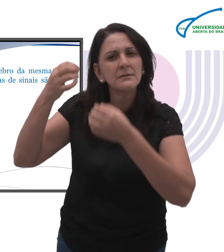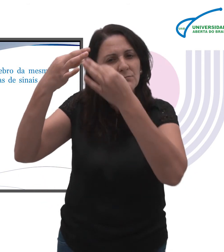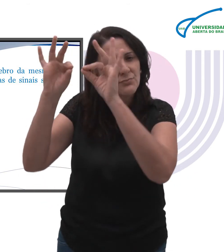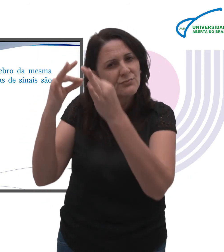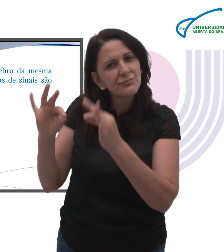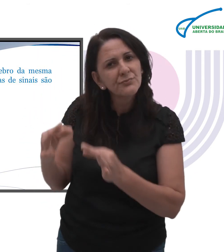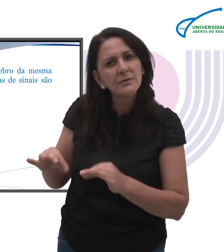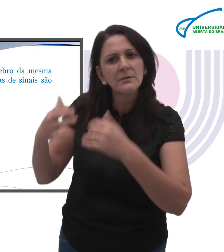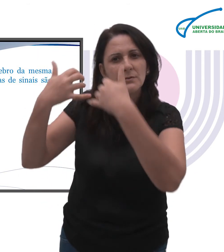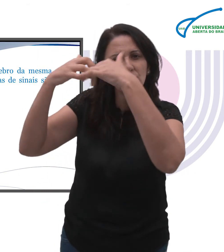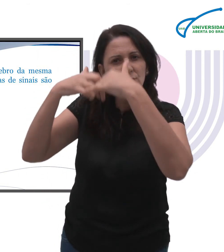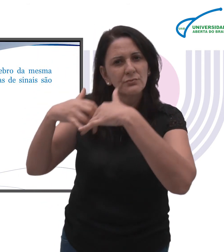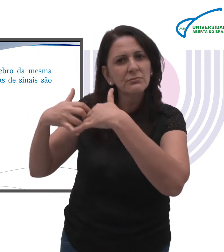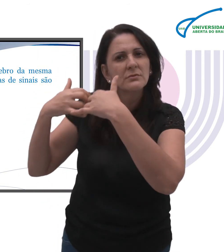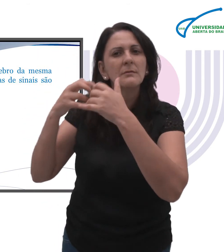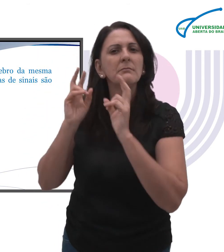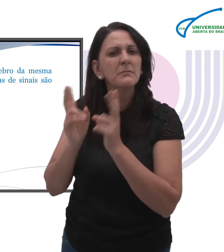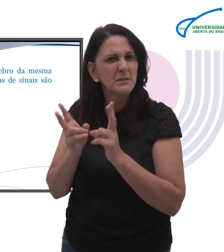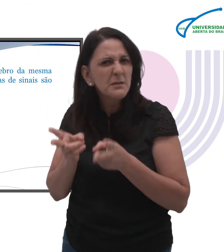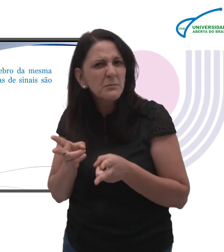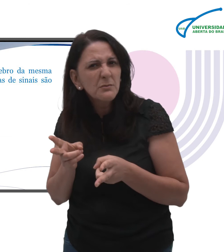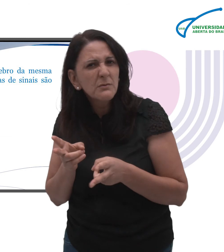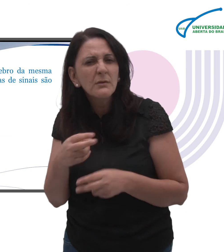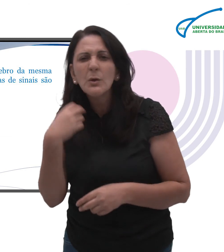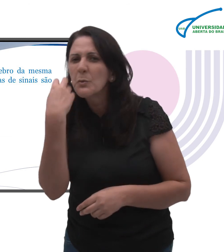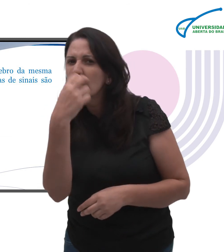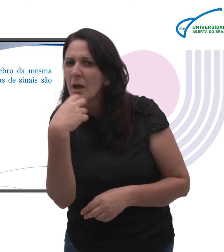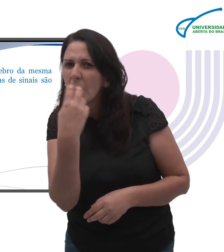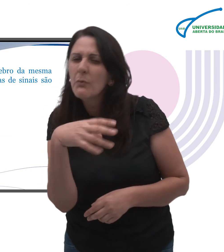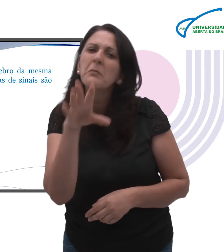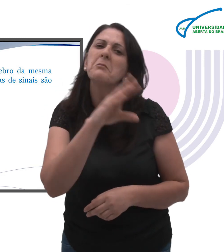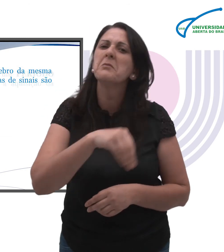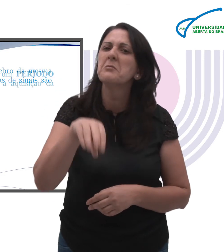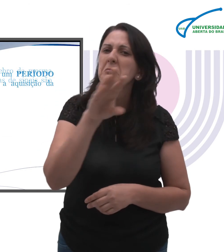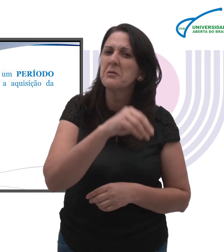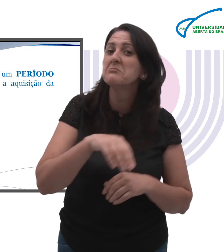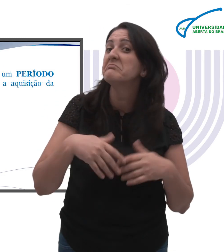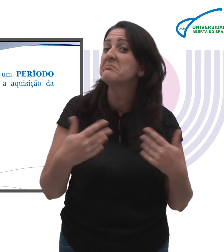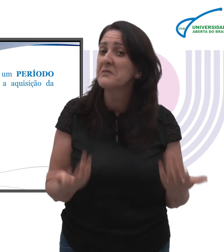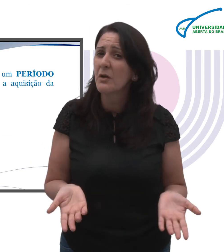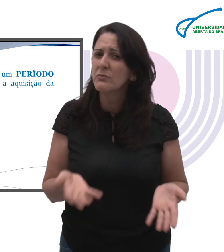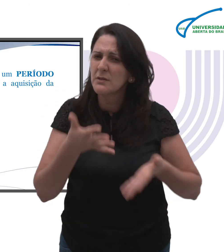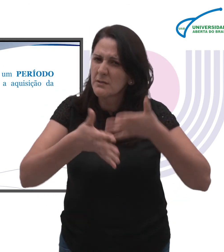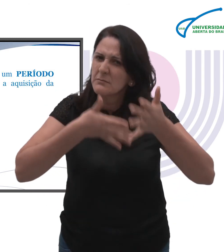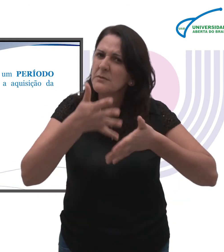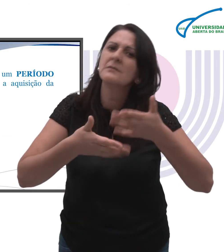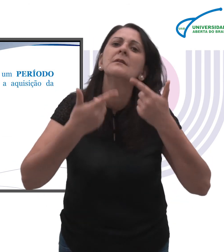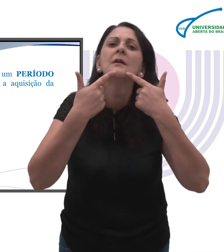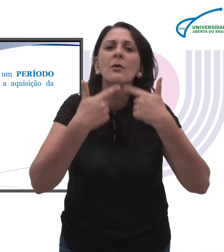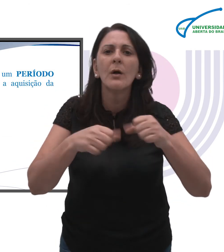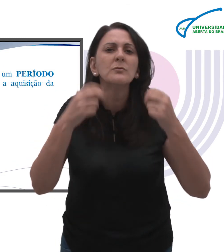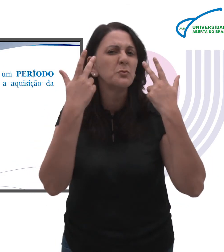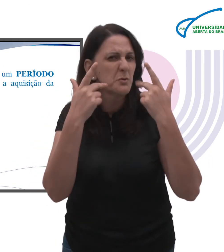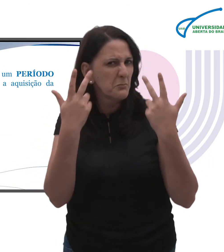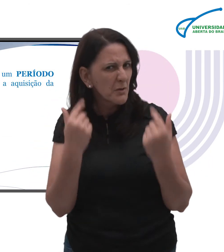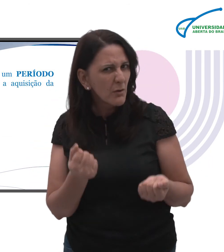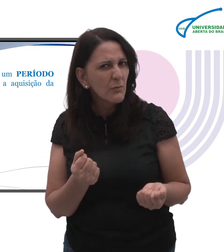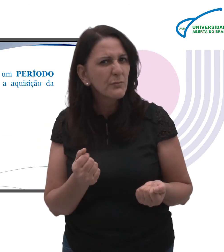Se a língua de sinais é organizada no cérebro da mesma forma que as línguas orais, então as línguas